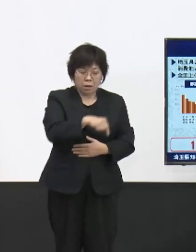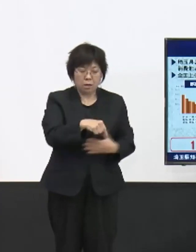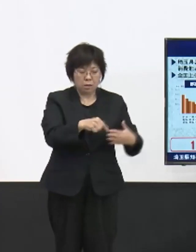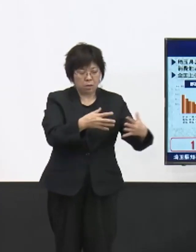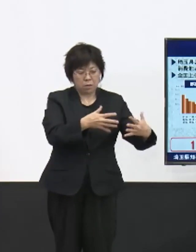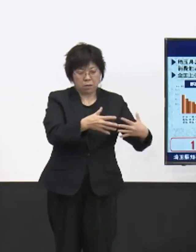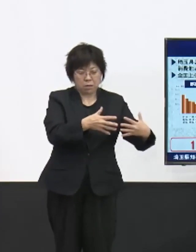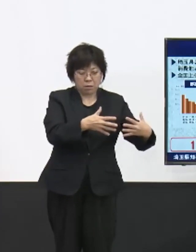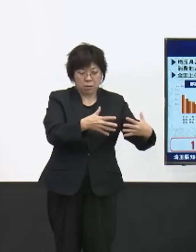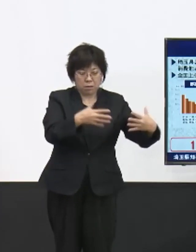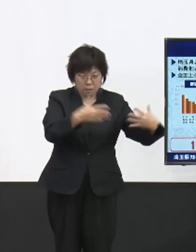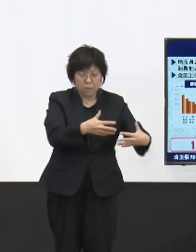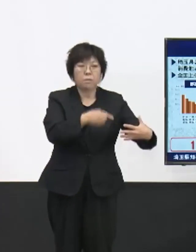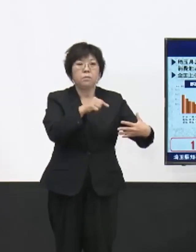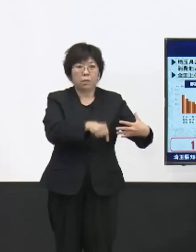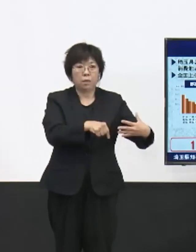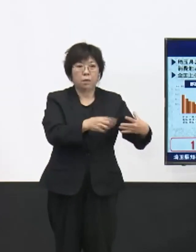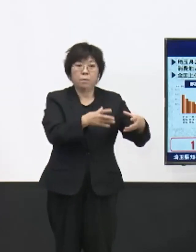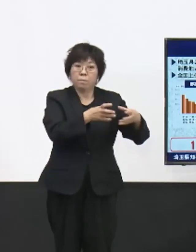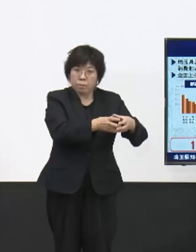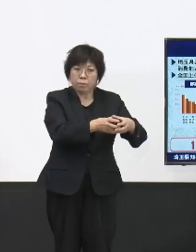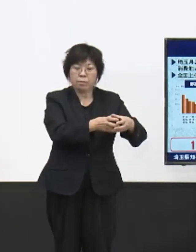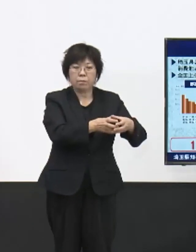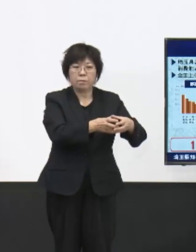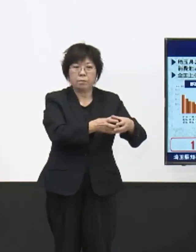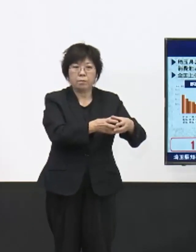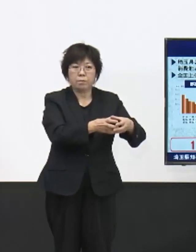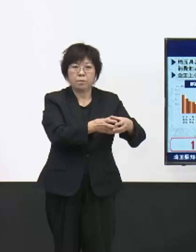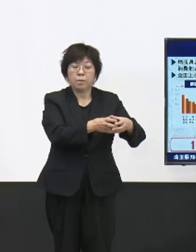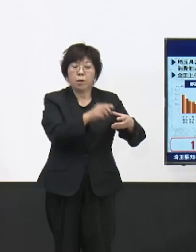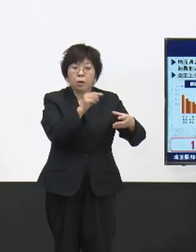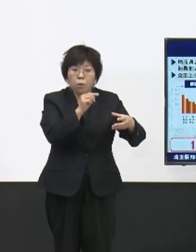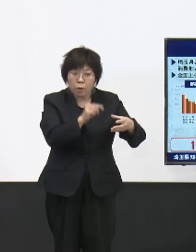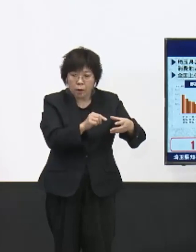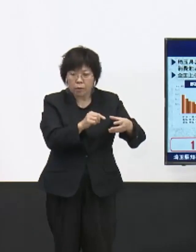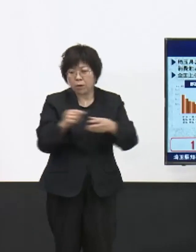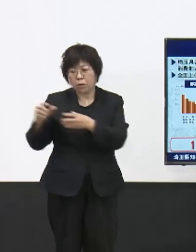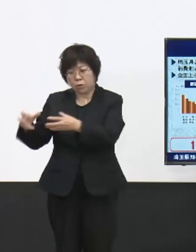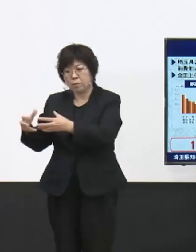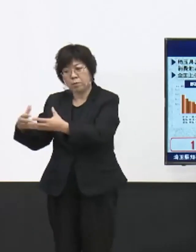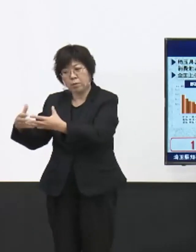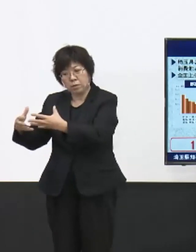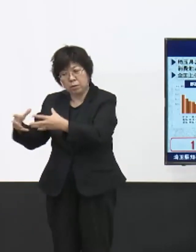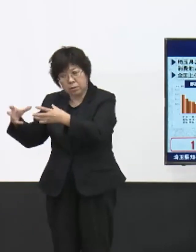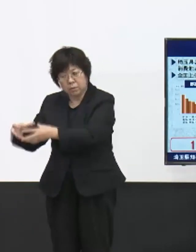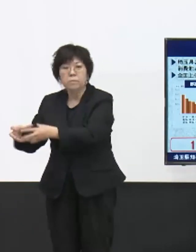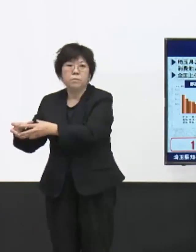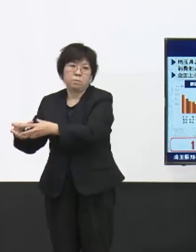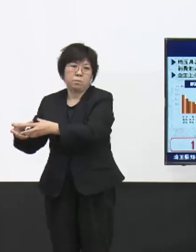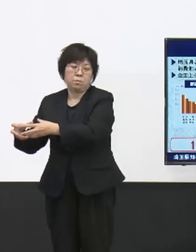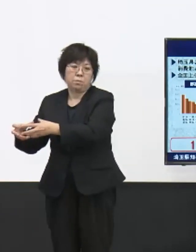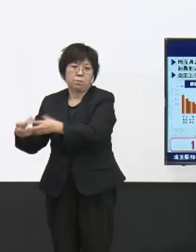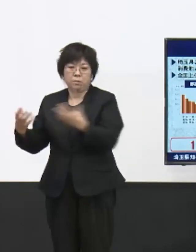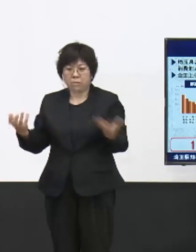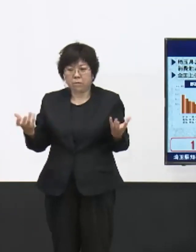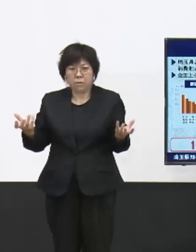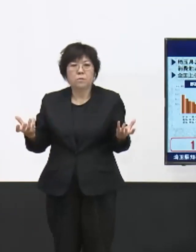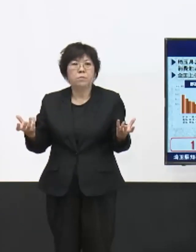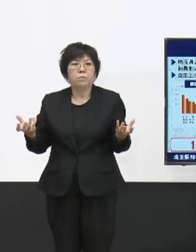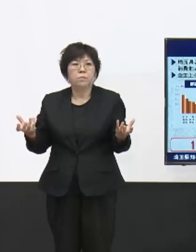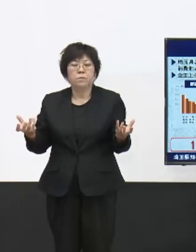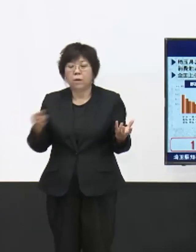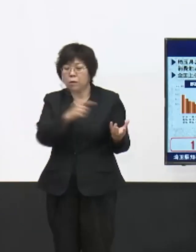を行うことで会派が例えばできるわけですから、これはいつの時にも選挙以外にも大いにあり得る話なので、私